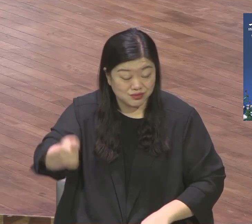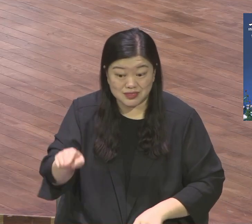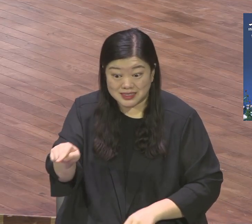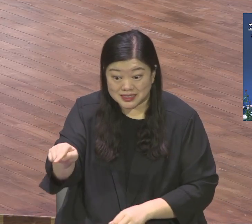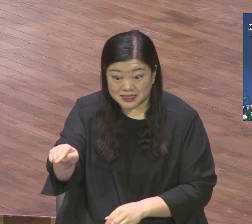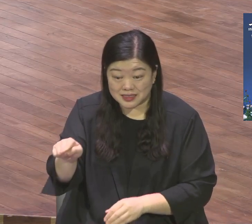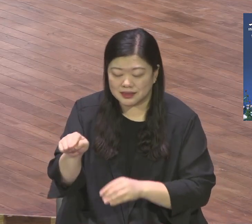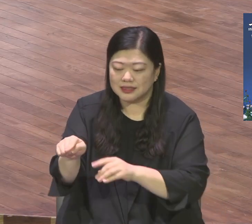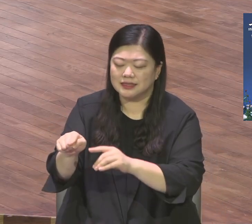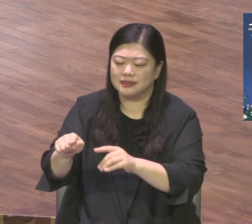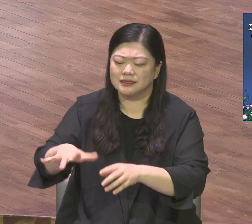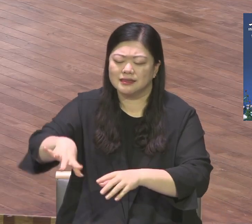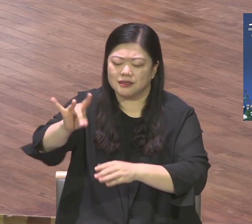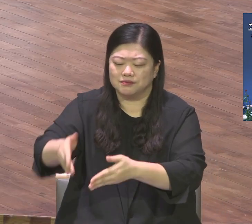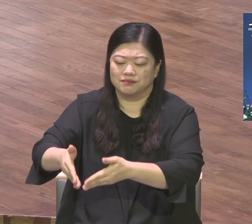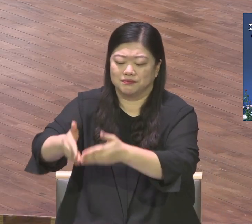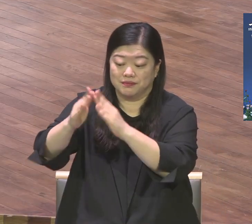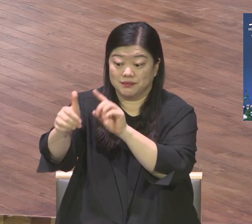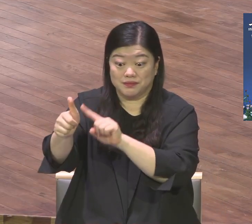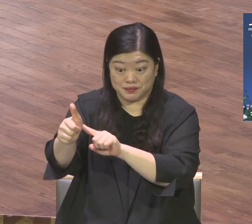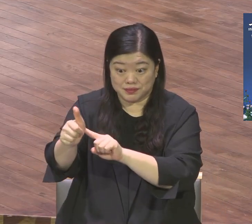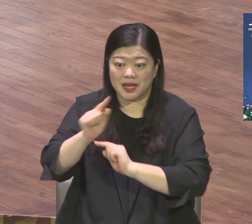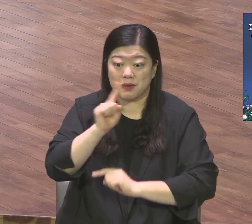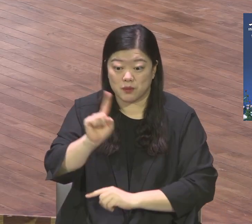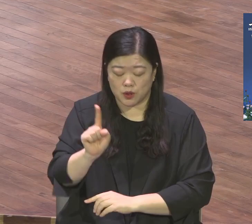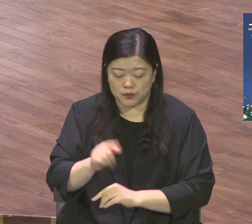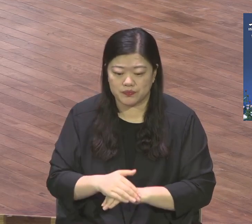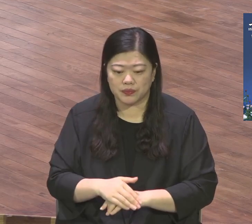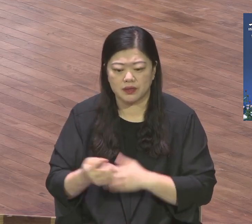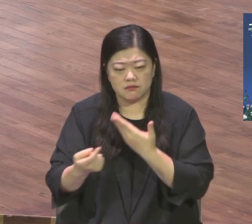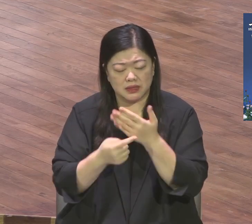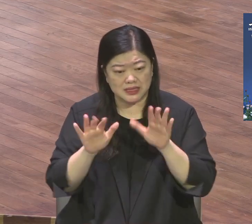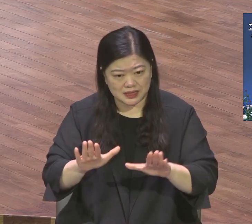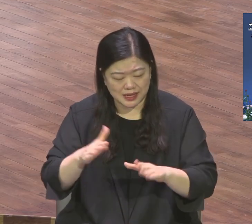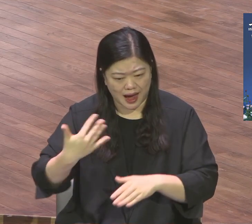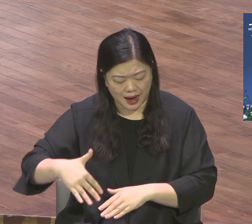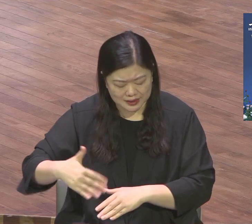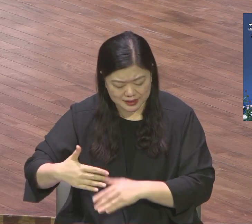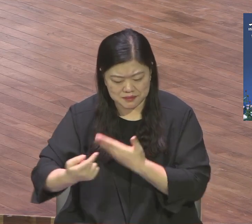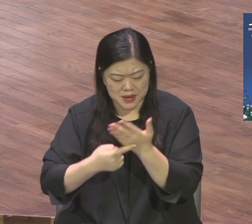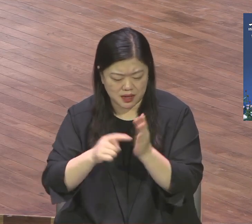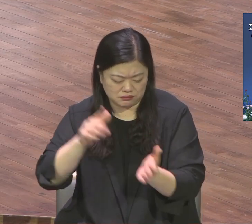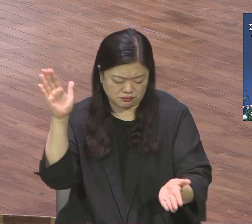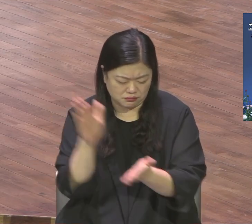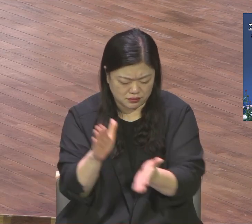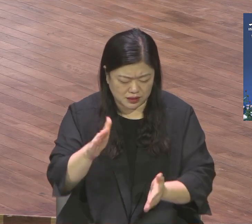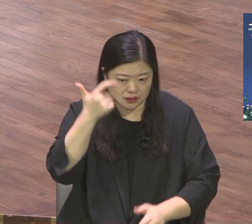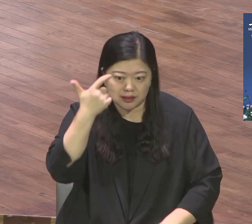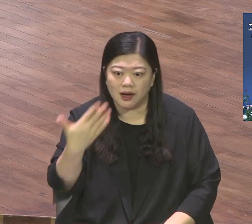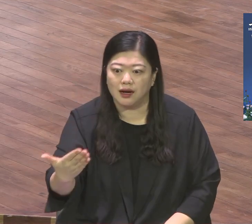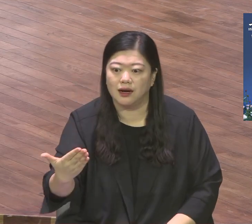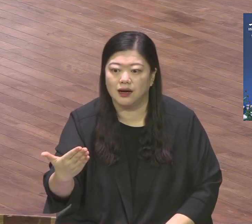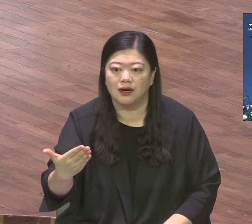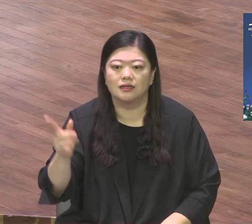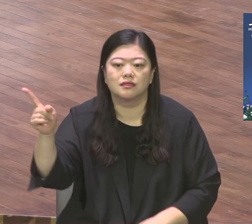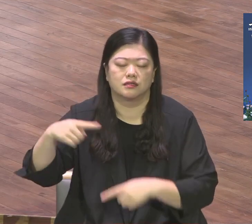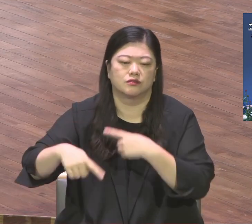저는요, 어떤 일을 해도 대충 하는 걸 아주 싫어합니다. 얼렁뚱땅 대충 하는 거